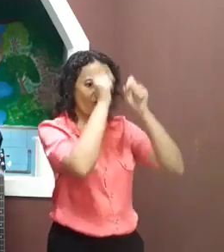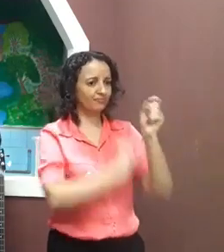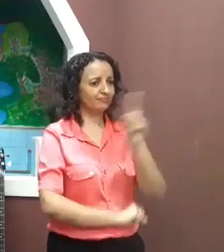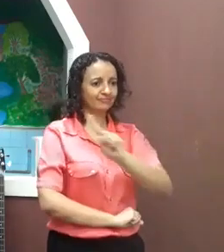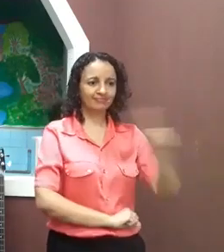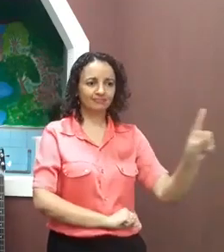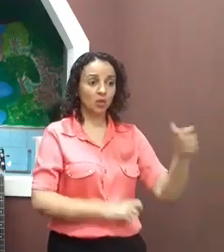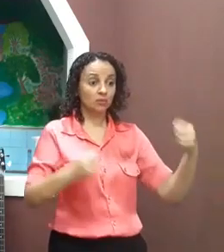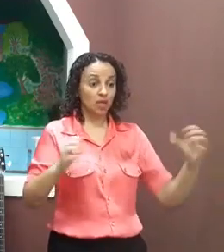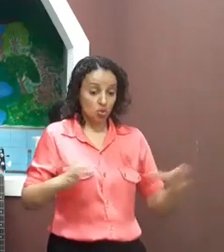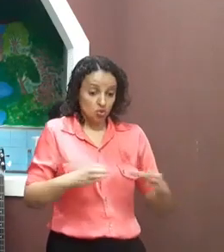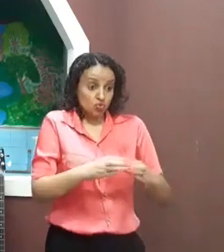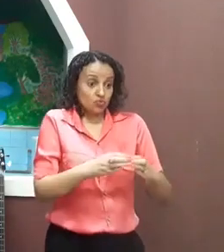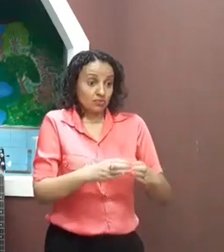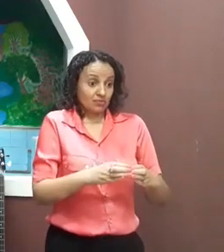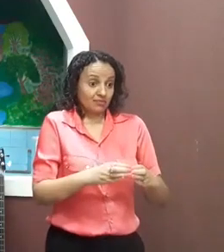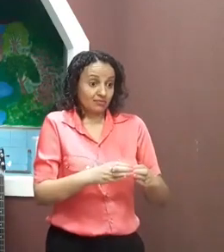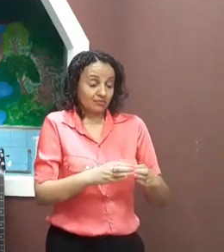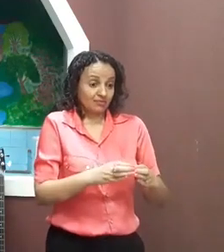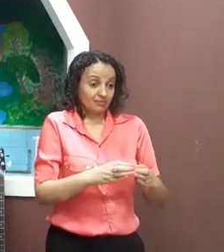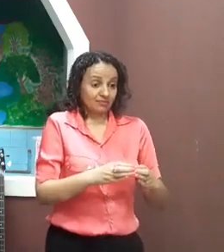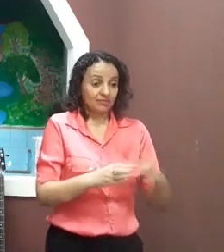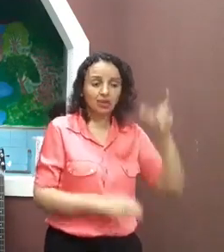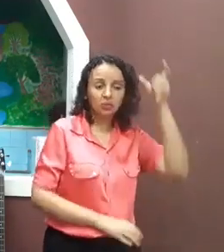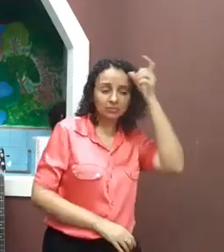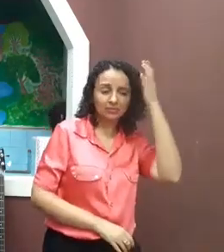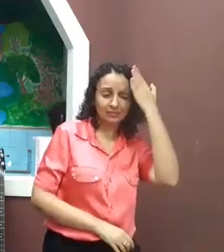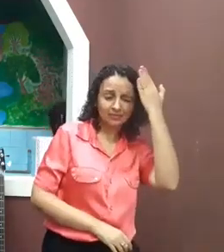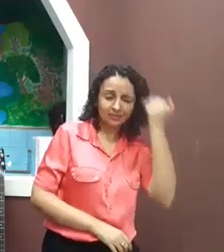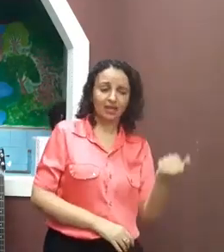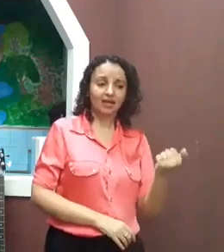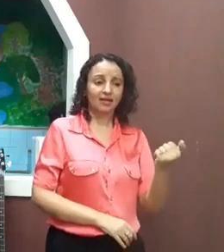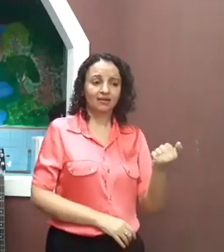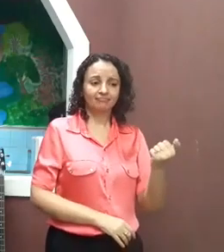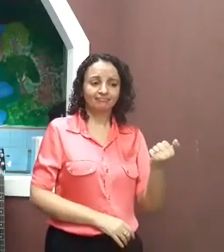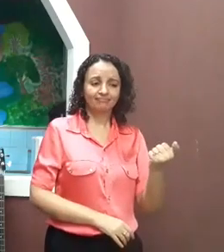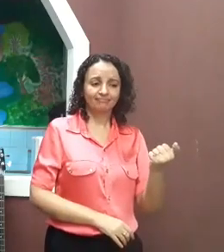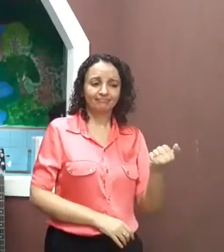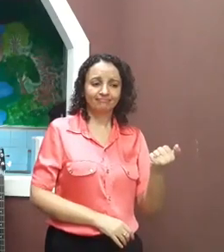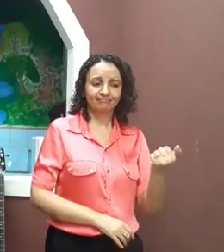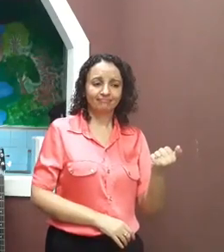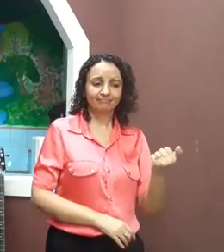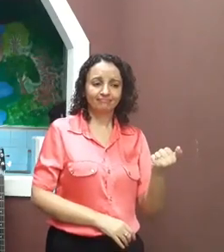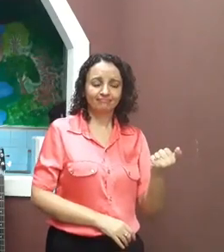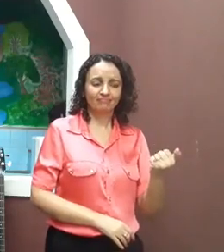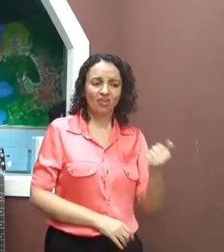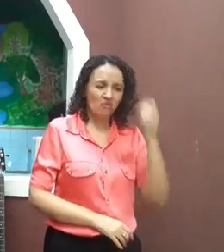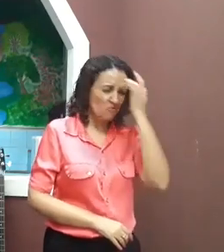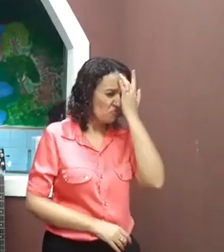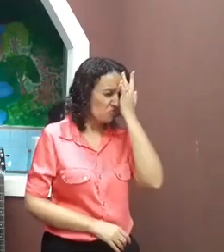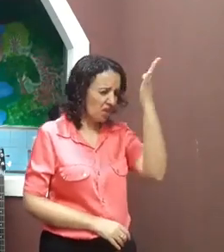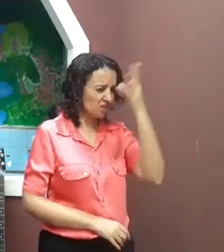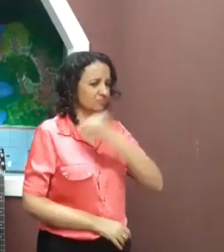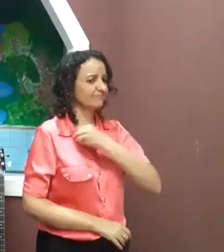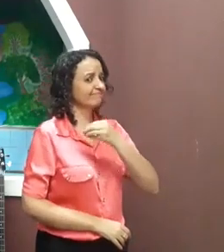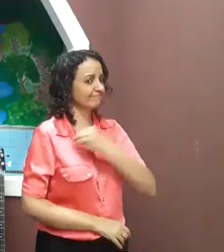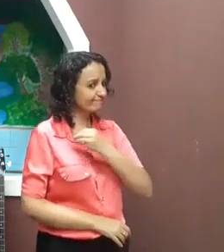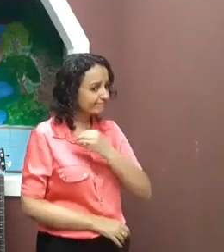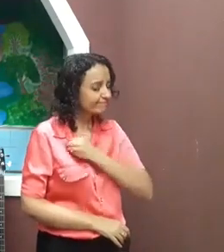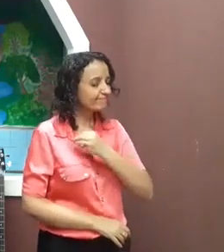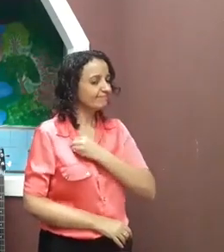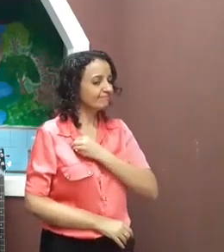dardos inflamados, contra as ciladas. Preste atenção, todo cristão, todo irmão